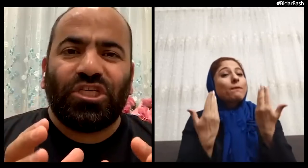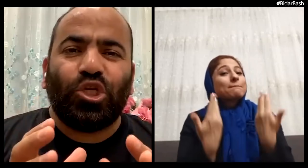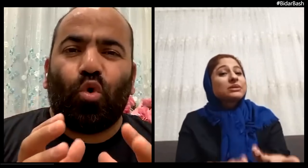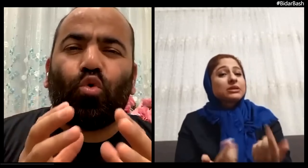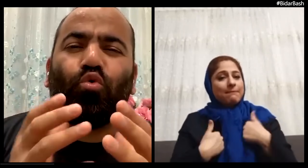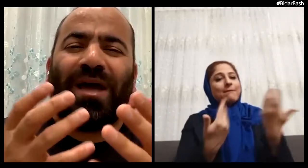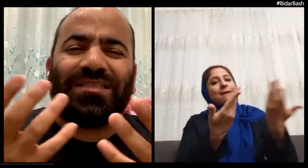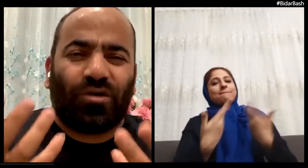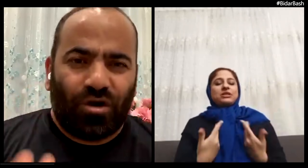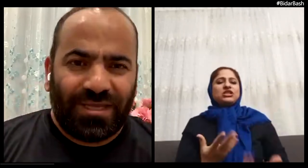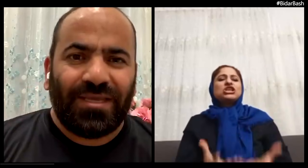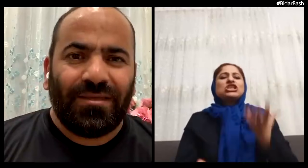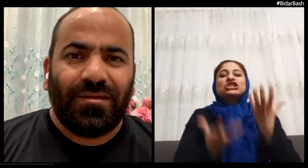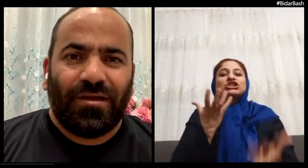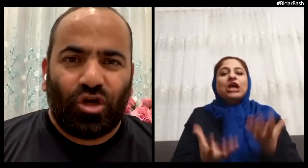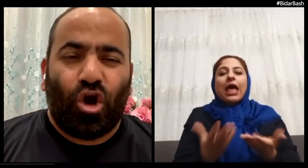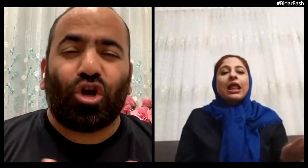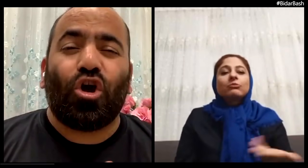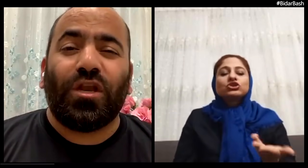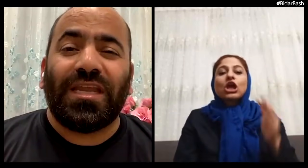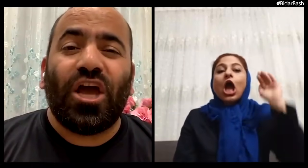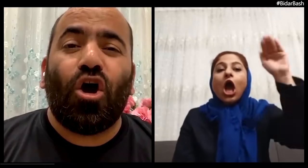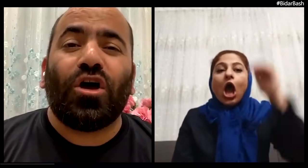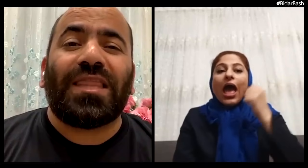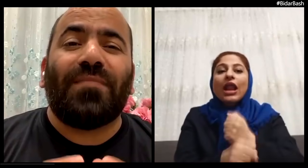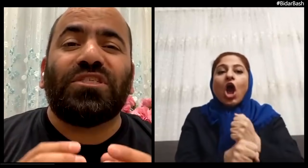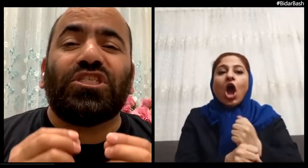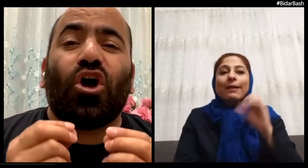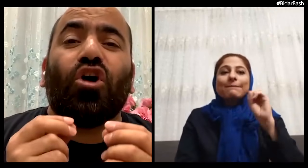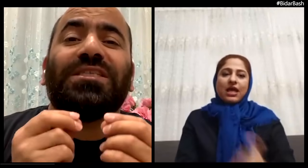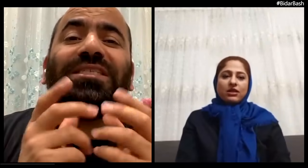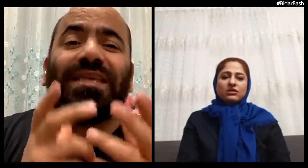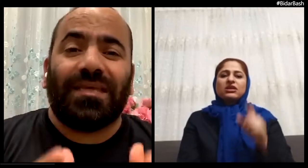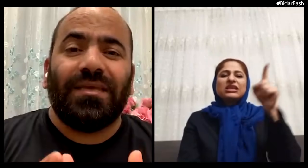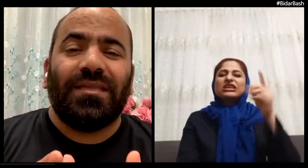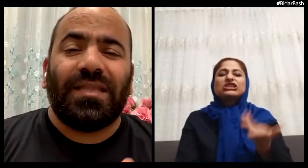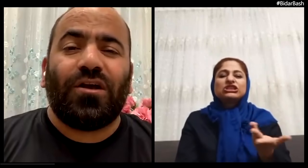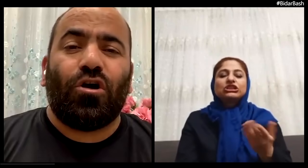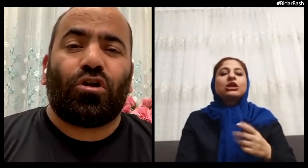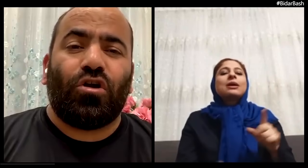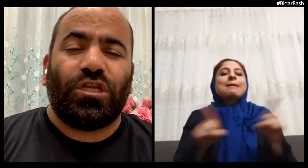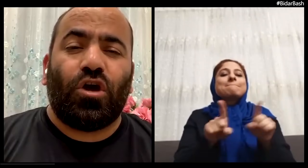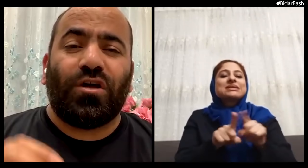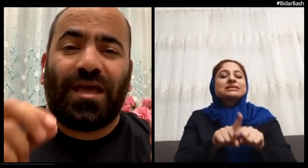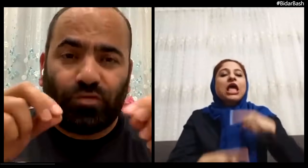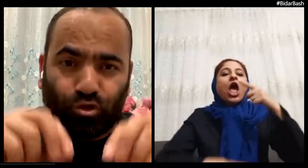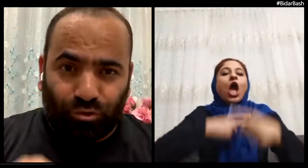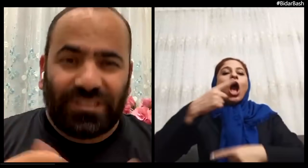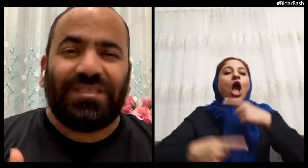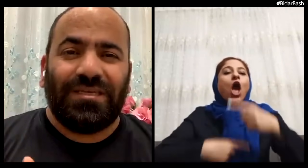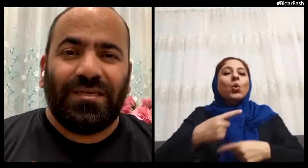جهنم که یک عقوبتگاه، کارخانه آدم سازیه، نه کارخانه